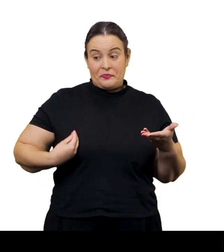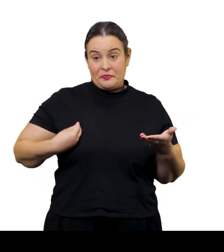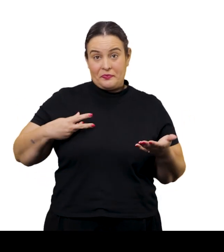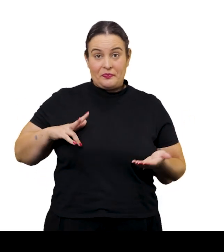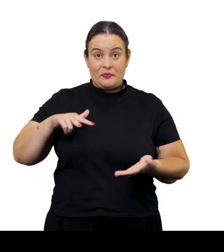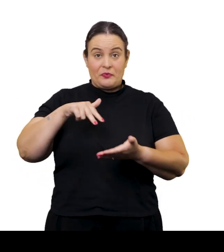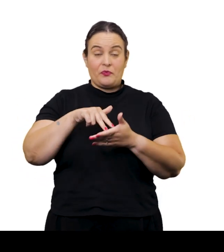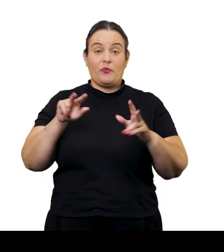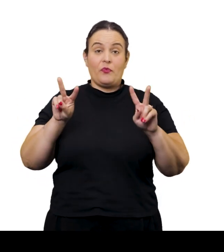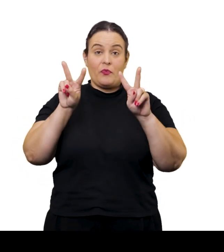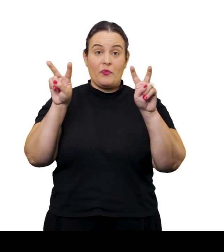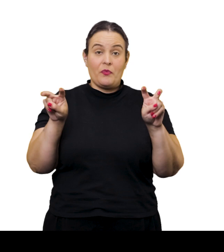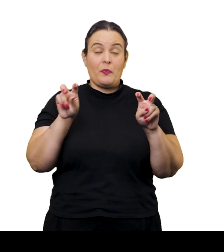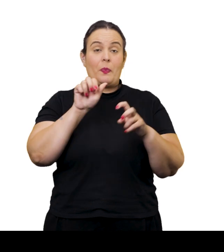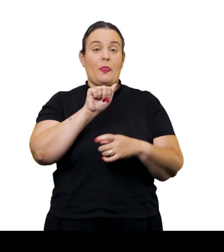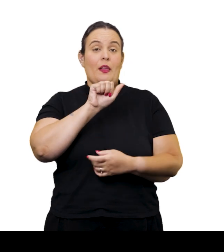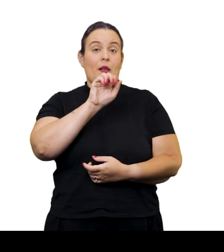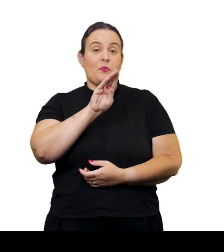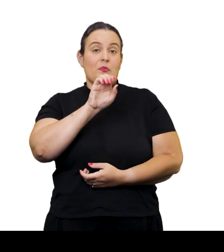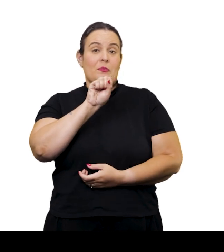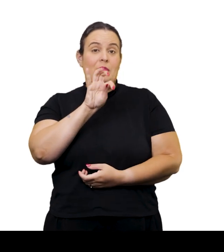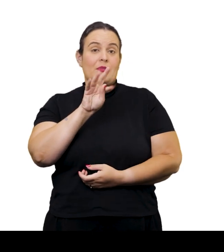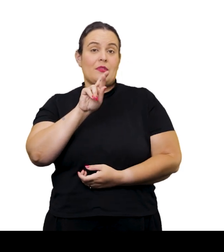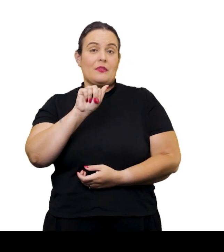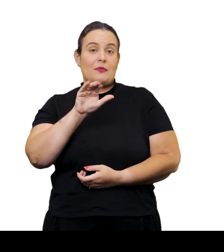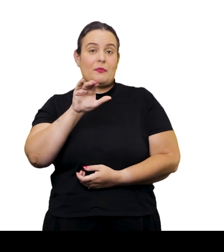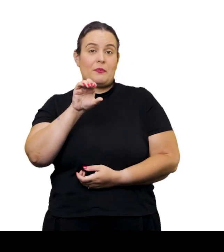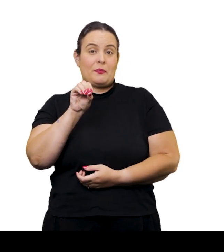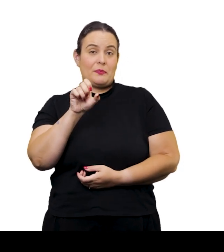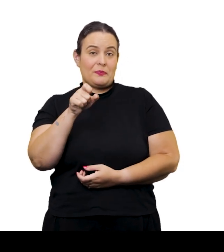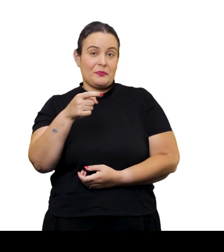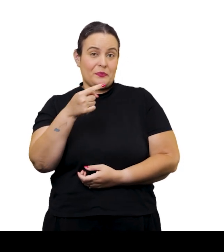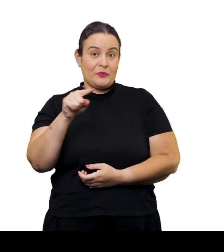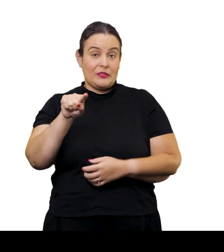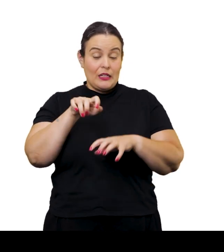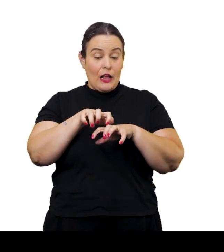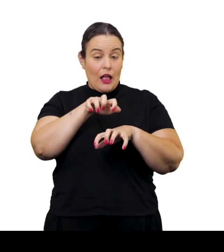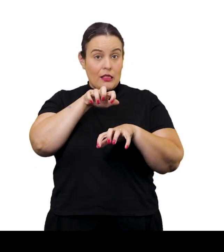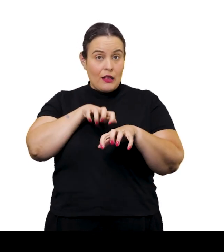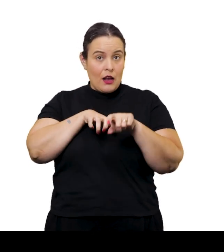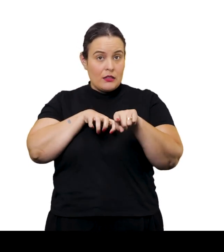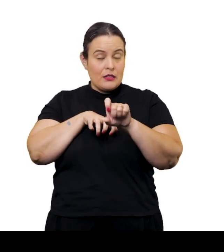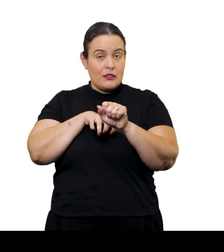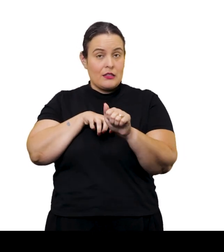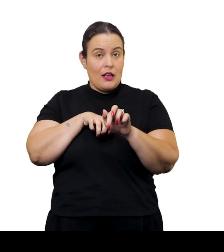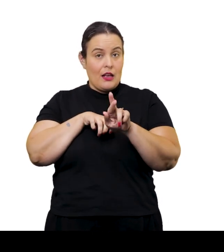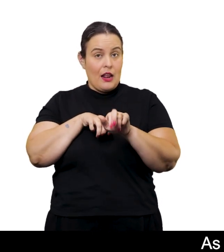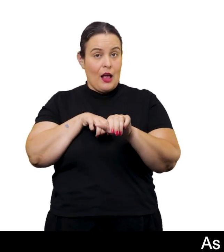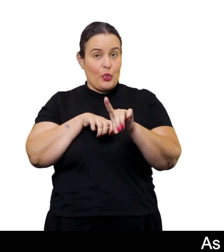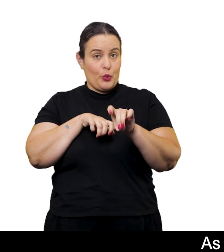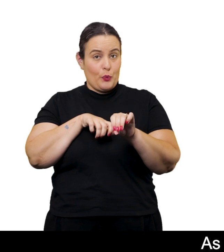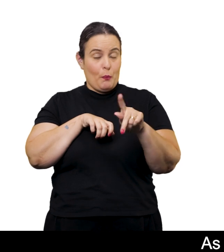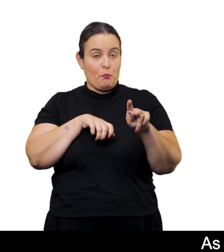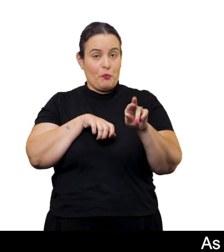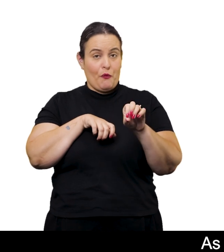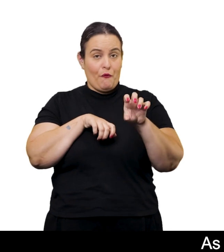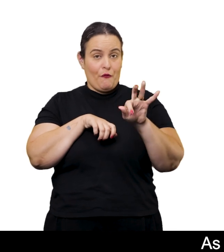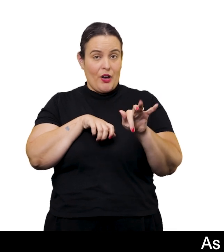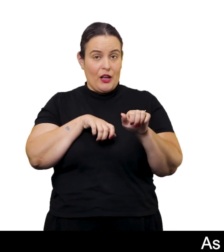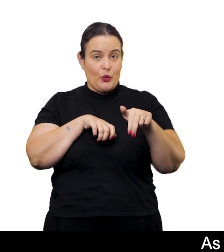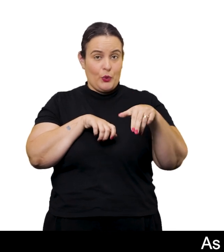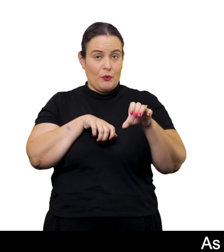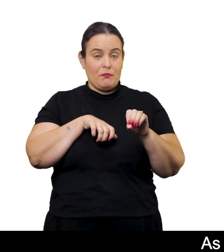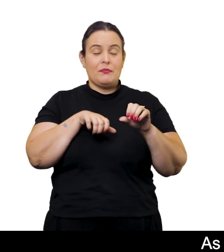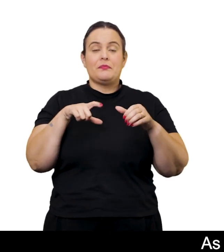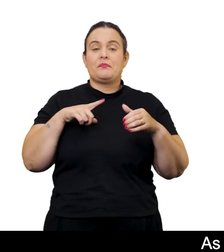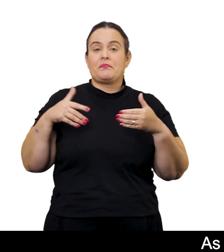Estamos no núcleo intitulado Abstrações, localizado atrás de Sagrado e Profano. As obras estão